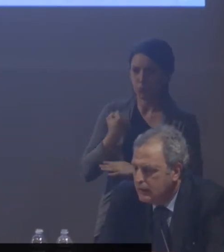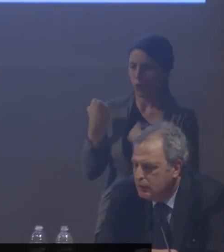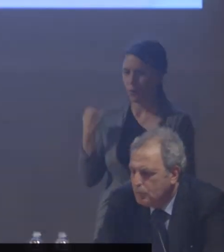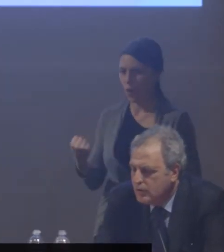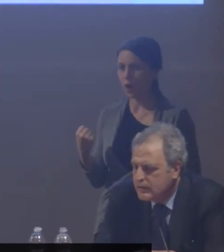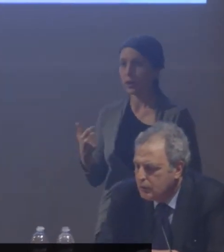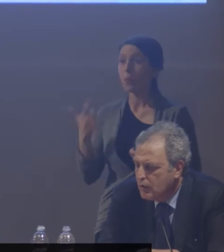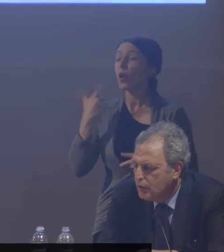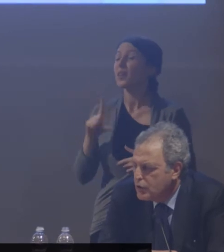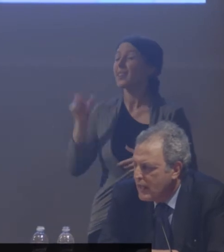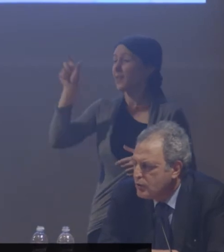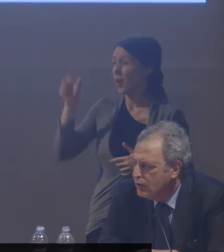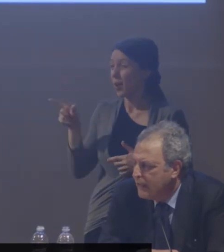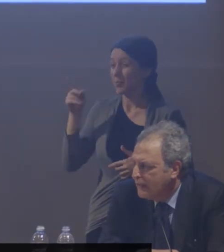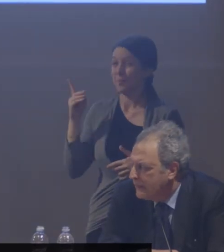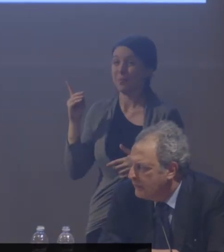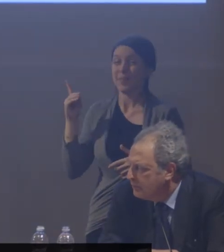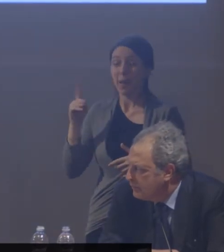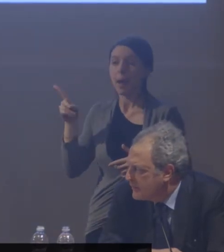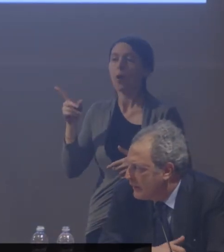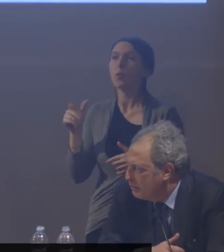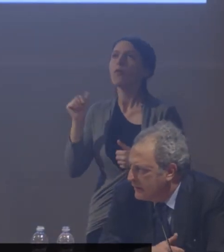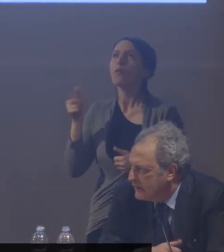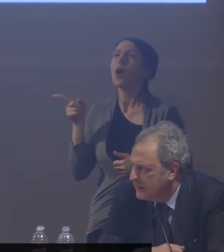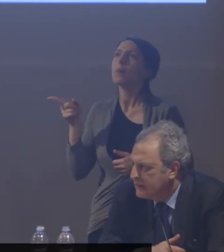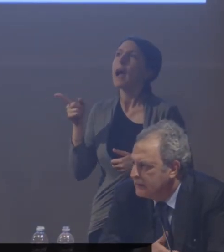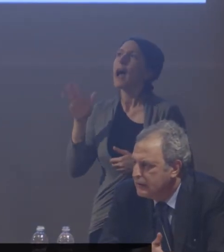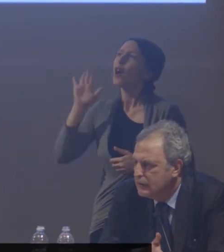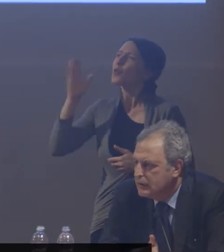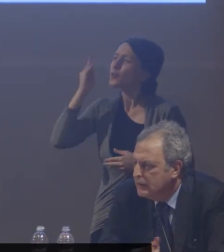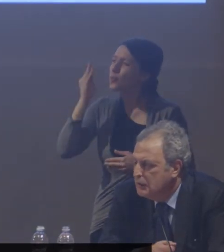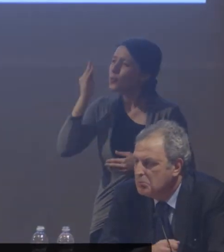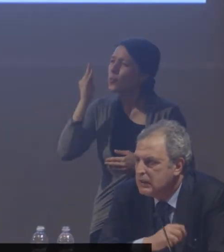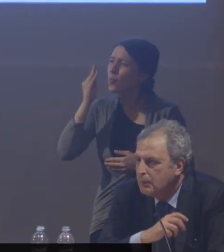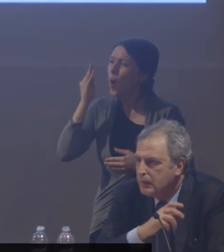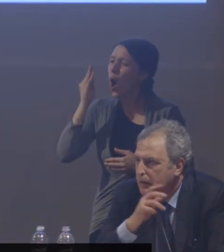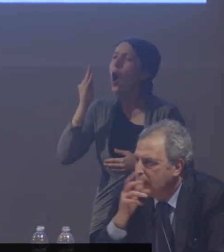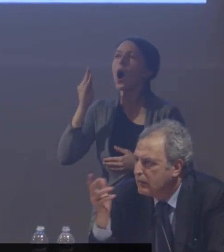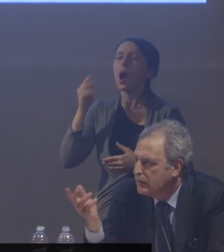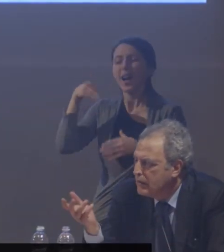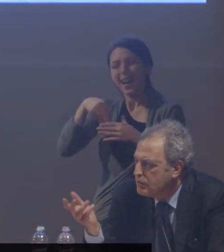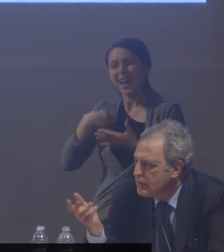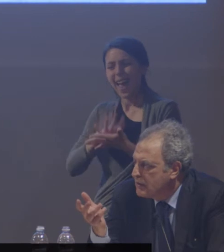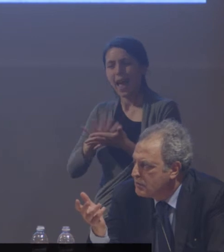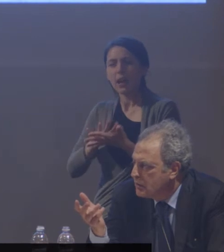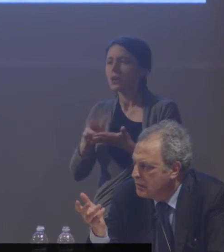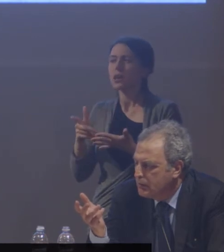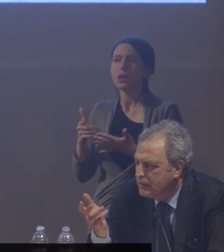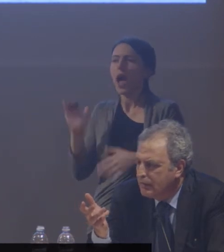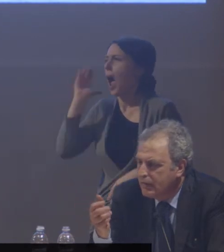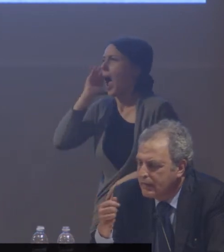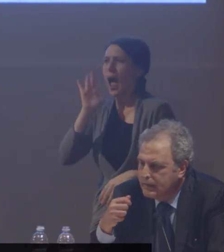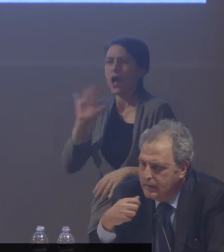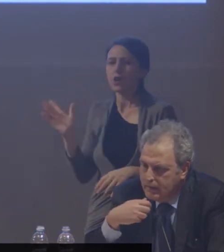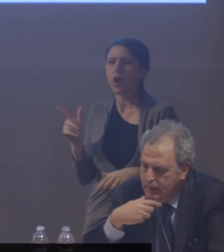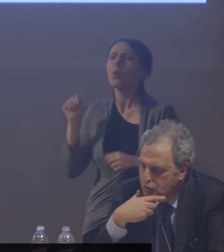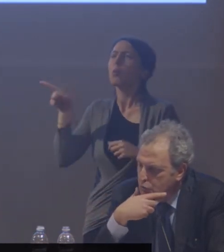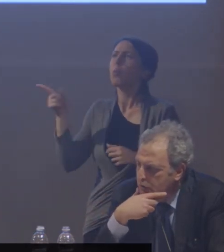che Tullio è stata una voce ascoltata sempre in casa editrice, sia per quelle che erano delle considerazioni che poteva